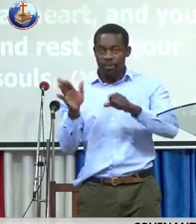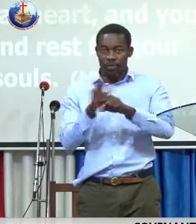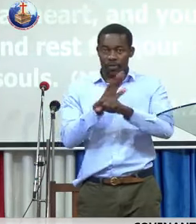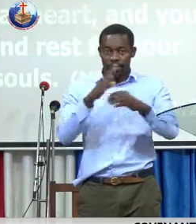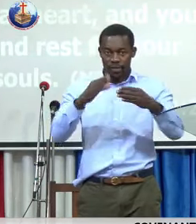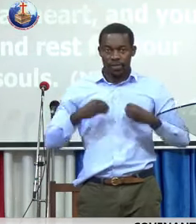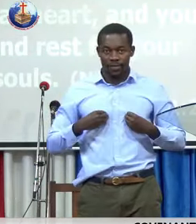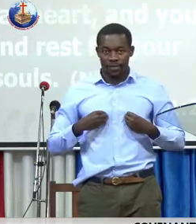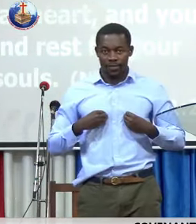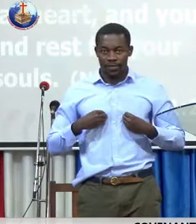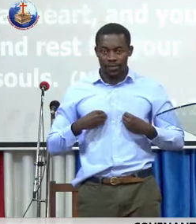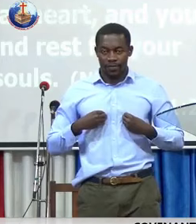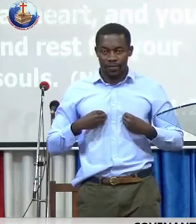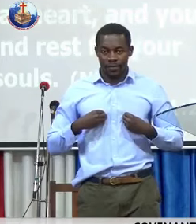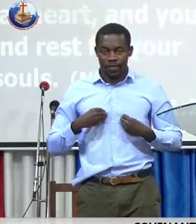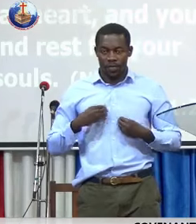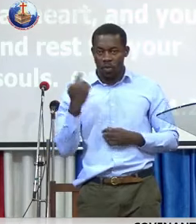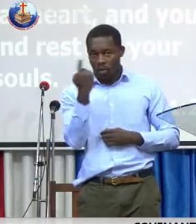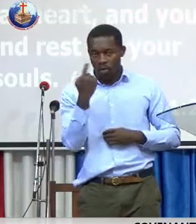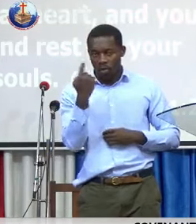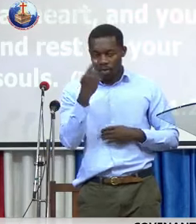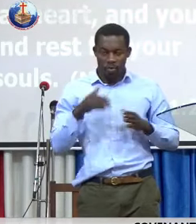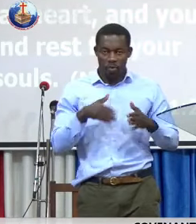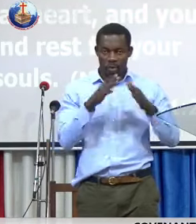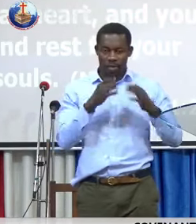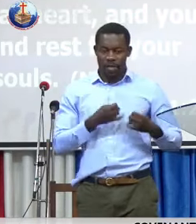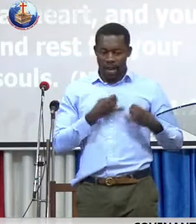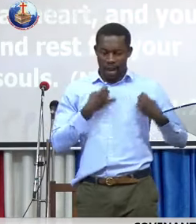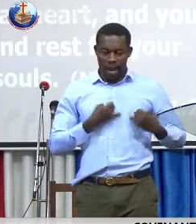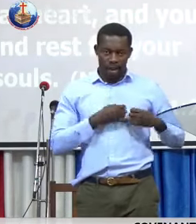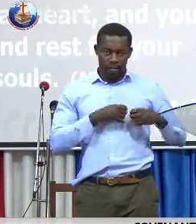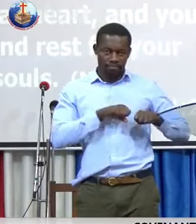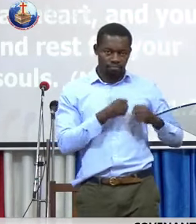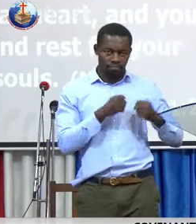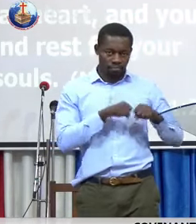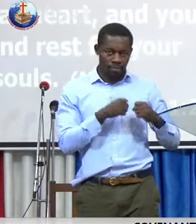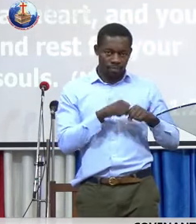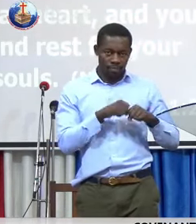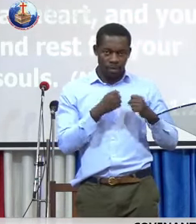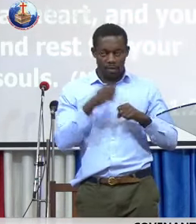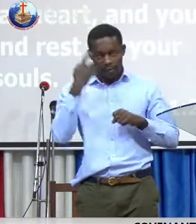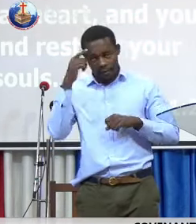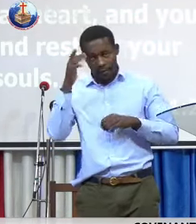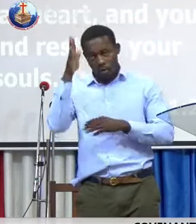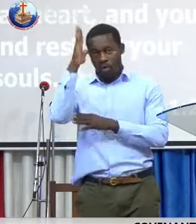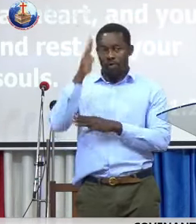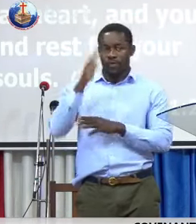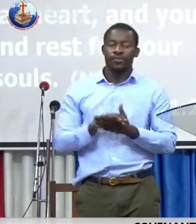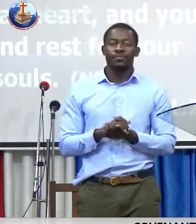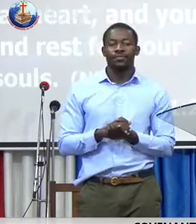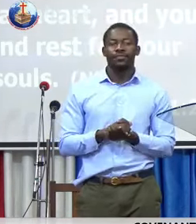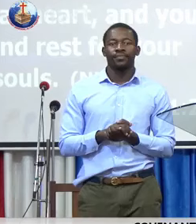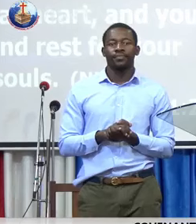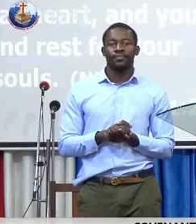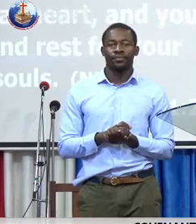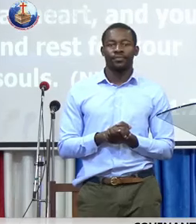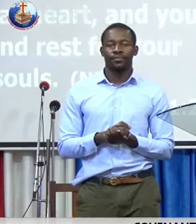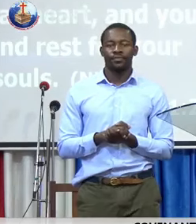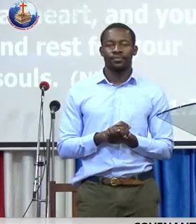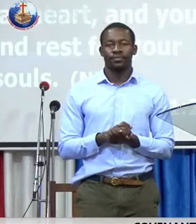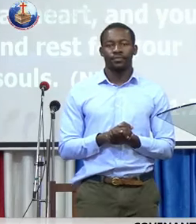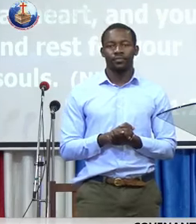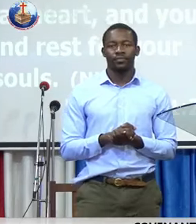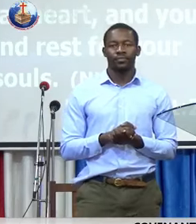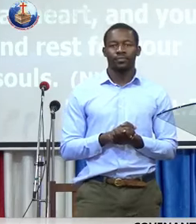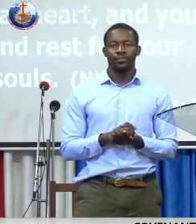nidhamu. Because that is the only way that our hearts will be broken before God. Kwa sababu hiyo ndio njia pekee ambayo mioyo yetu itavunjika na kubondeka mbele za